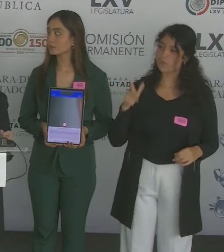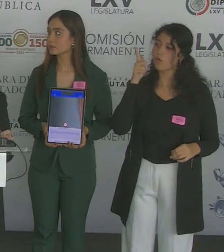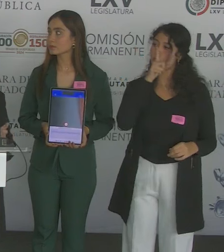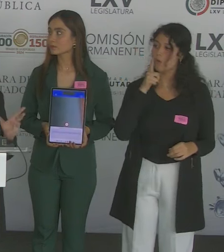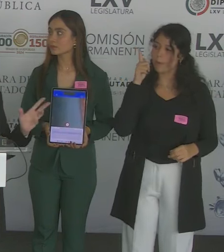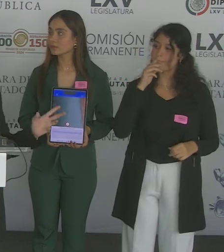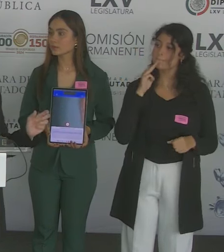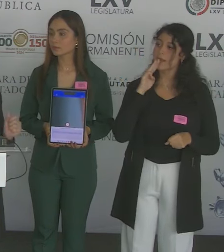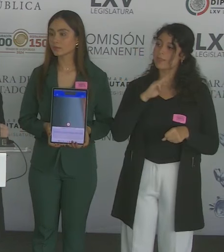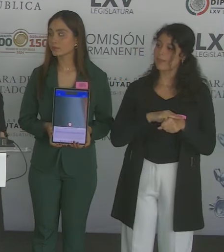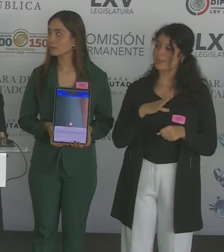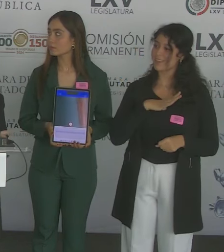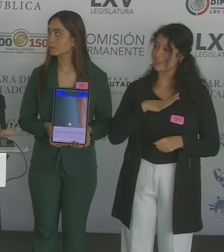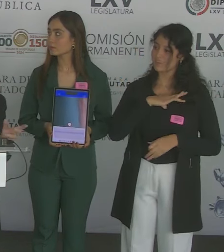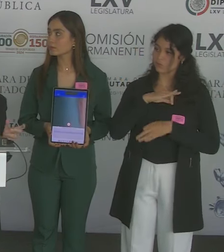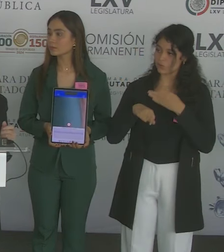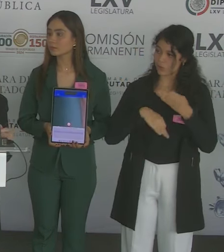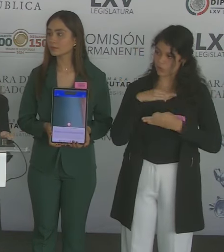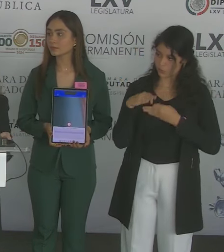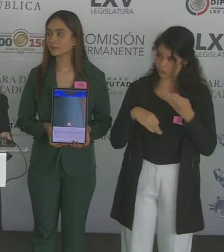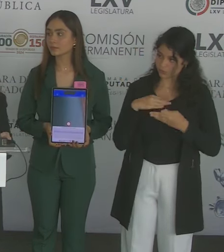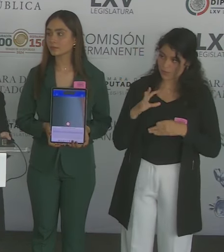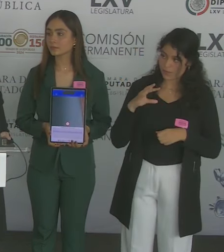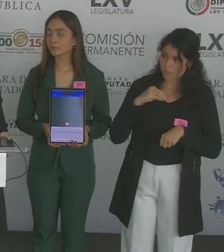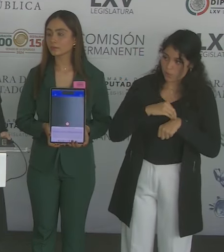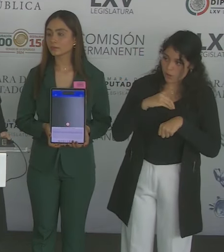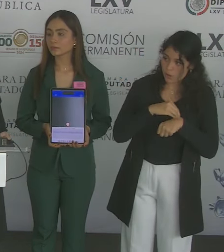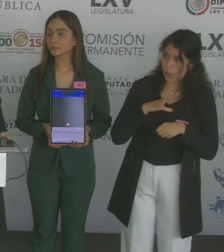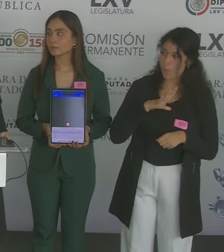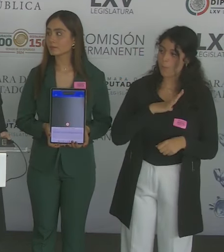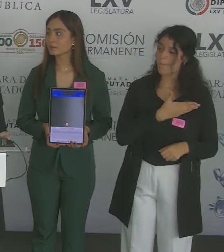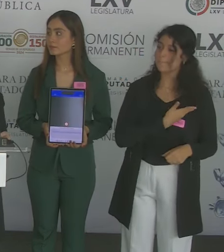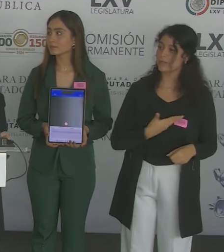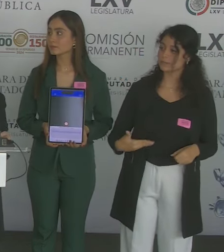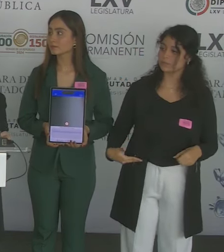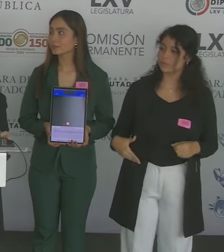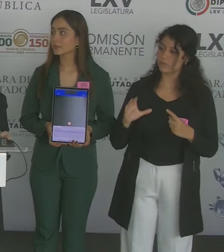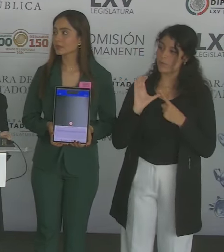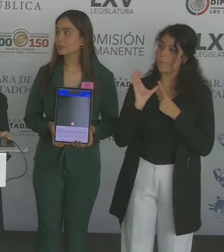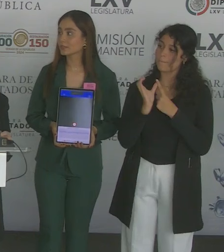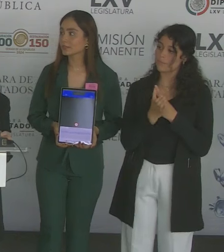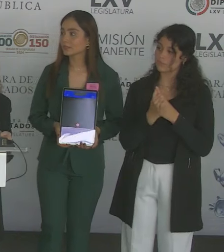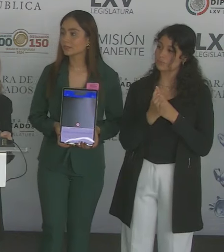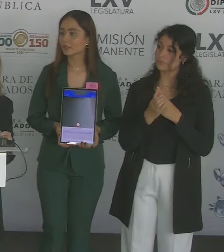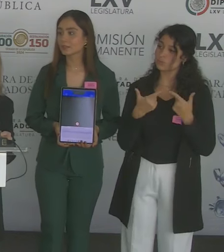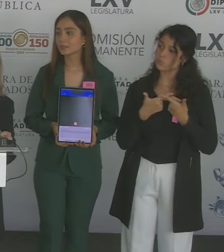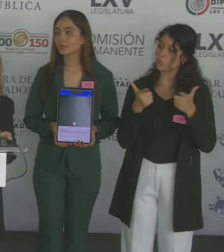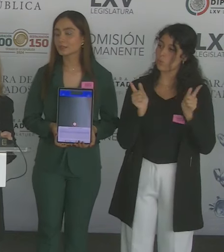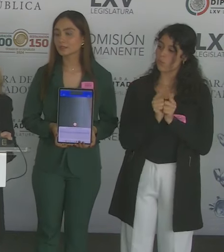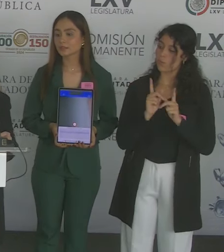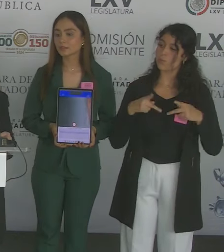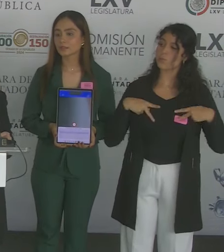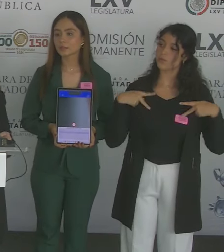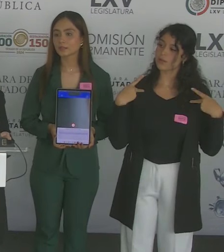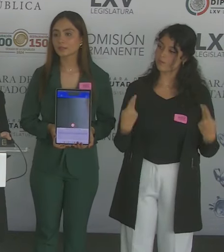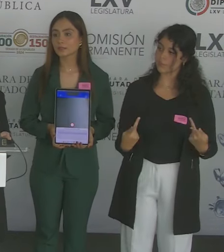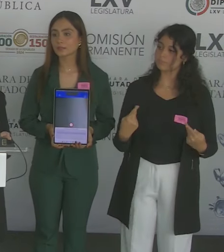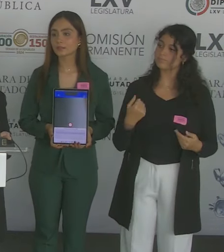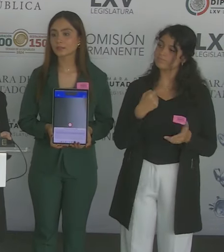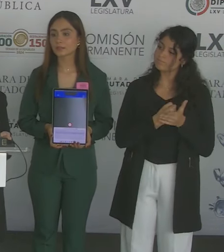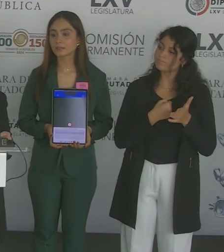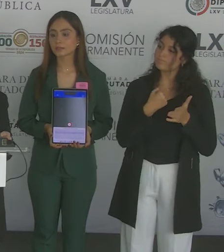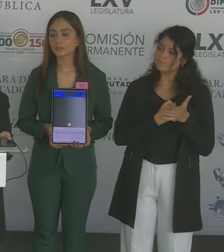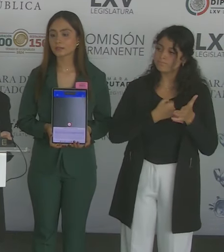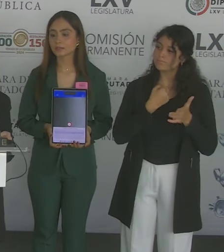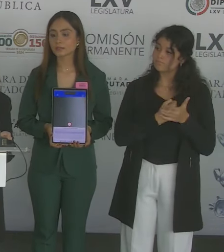tenemos que darle todos los instrumentos y sobre todo como presidenta de la comisión de atención a grupos vulnerables he insistido con que las ayudas